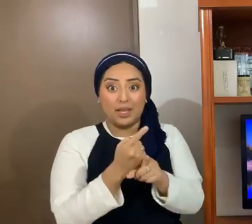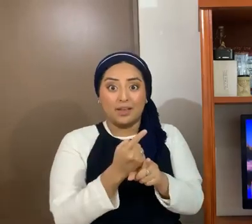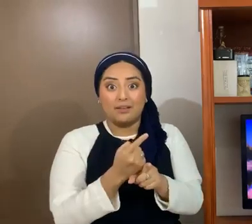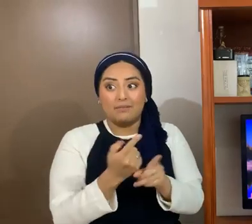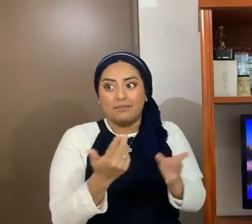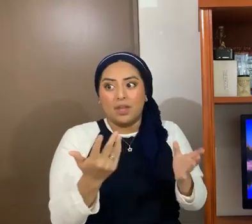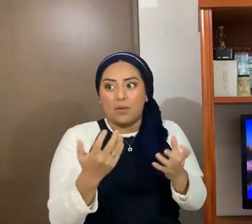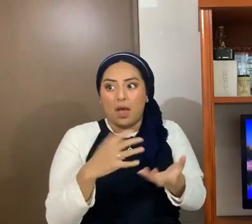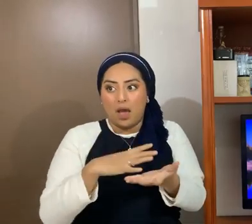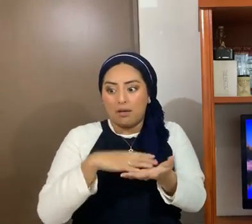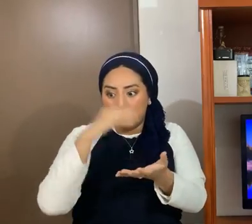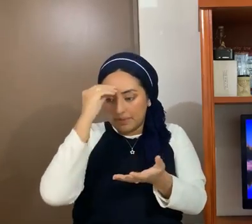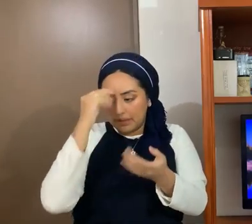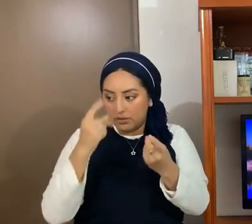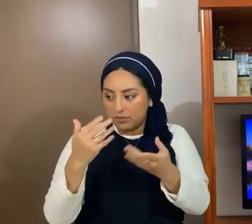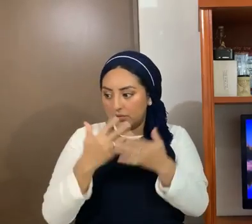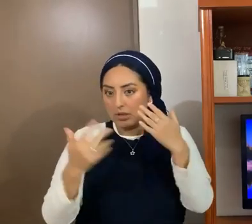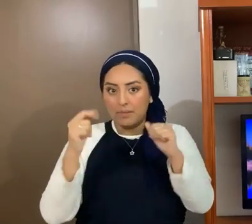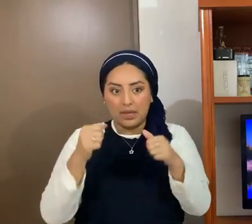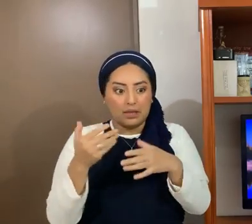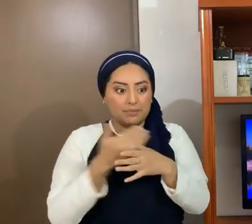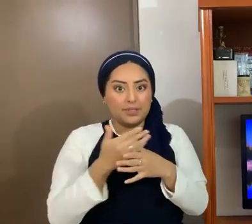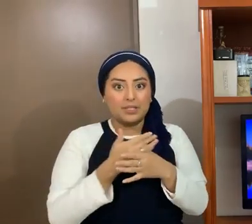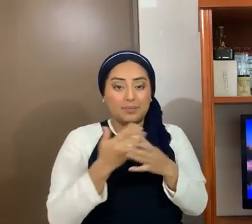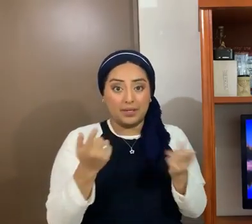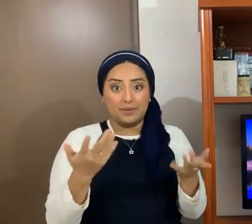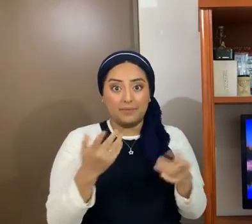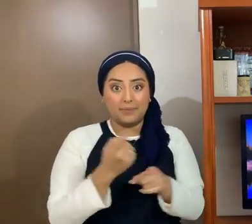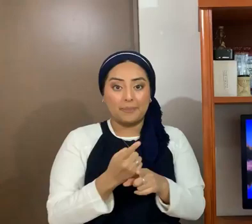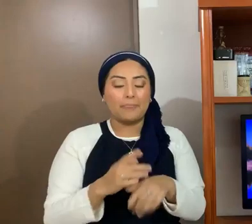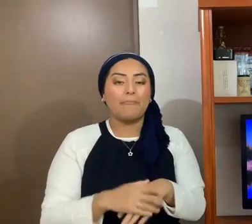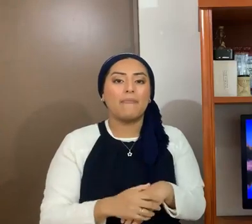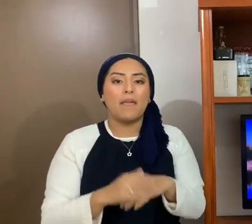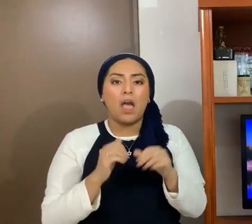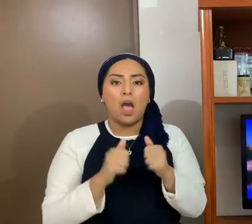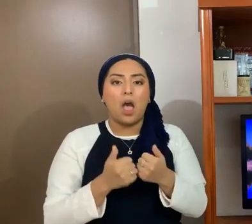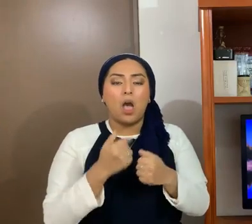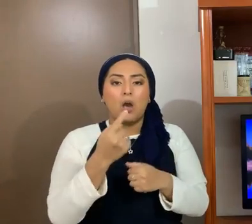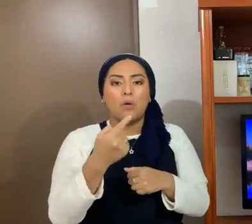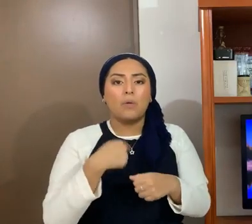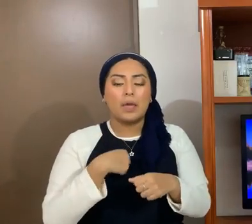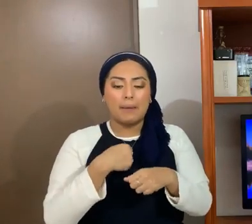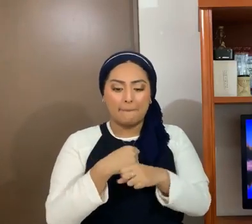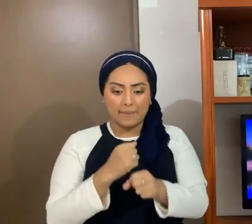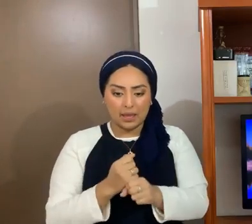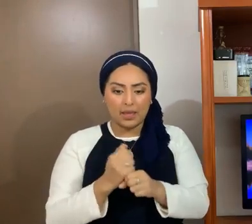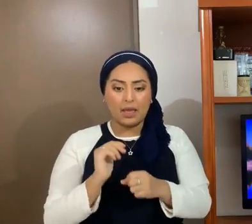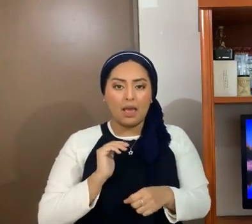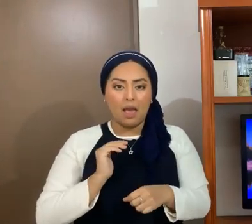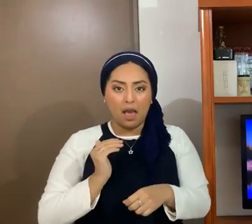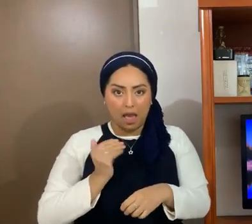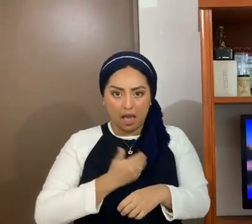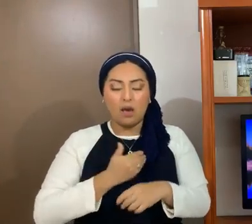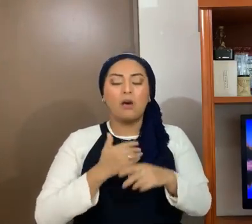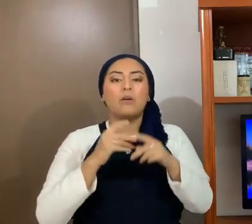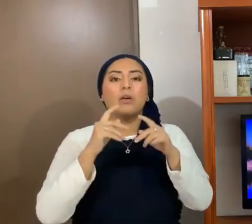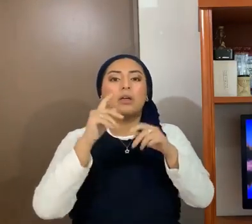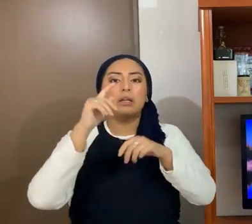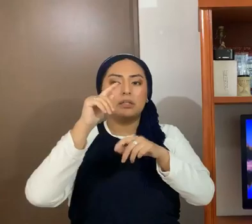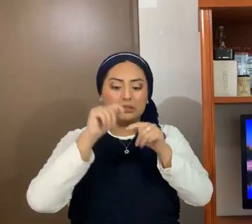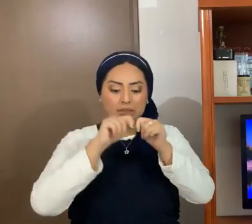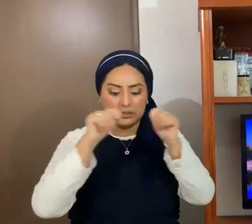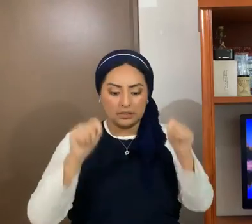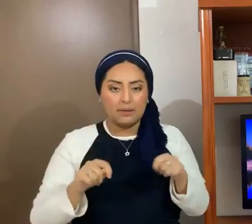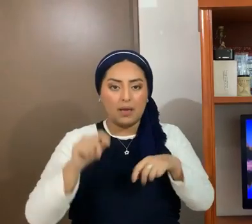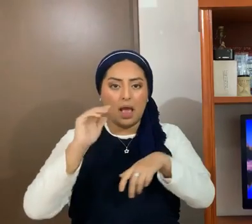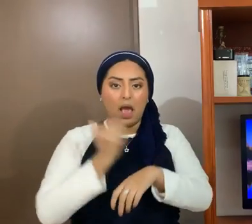no sé, aprender a hacer algo para poder participar. Bueno, ¿cómo estamos construyendo nuestro Mishkan, el templo,